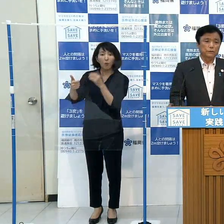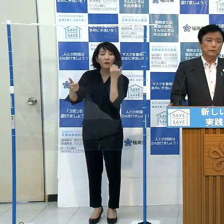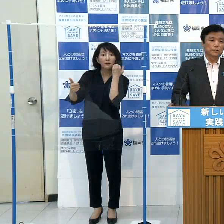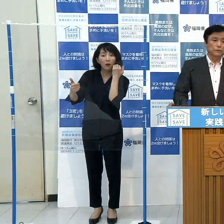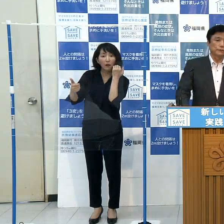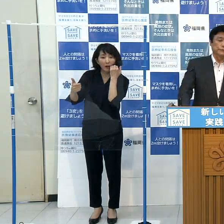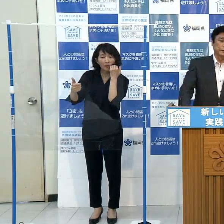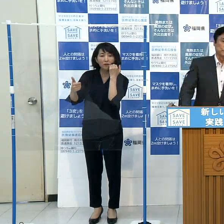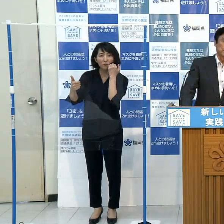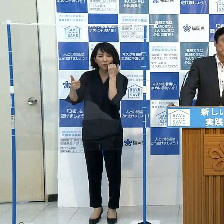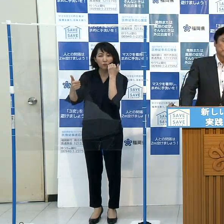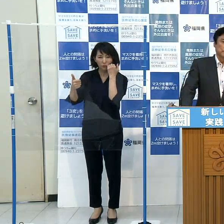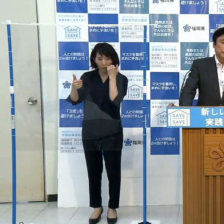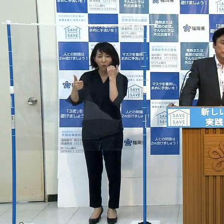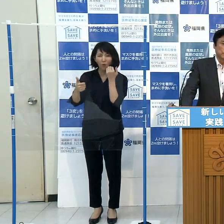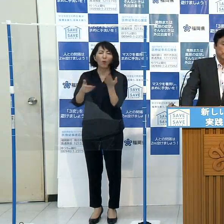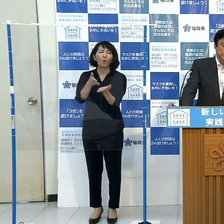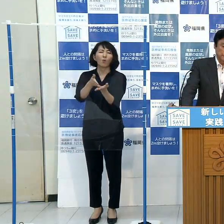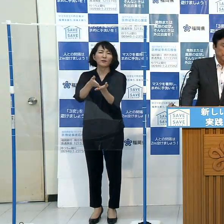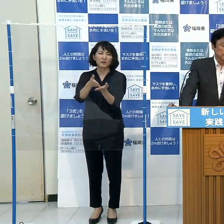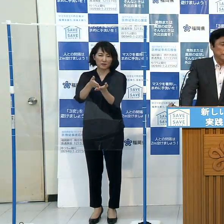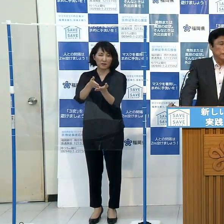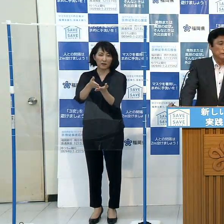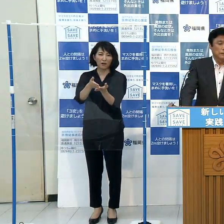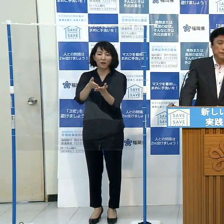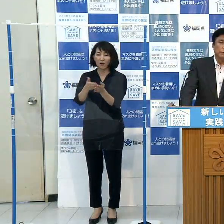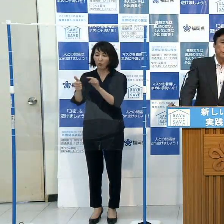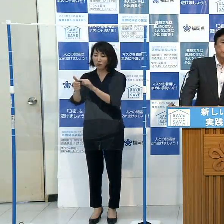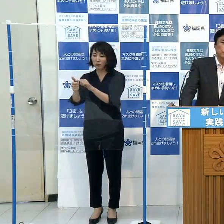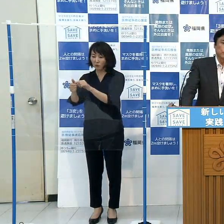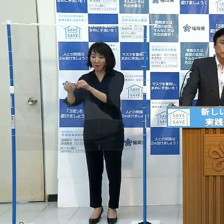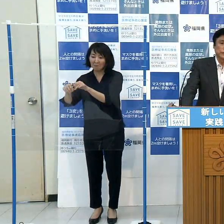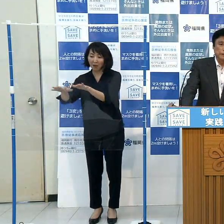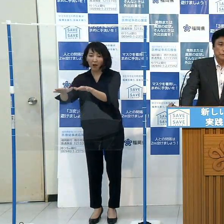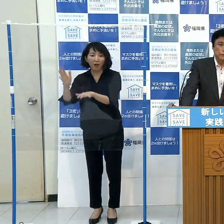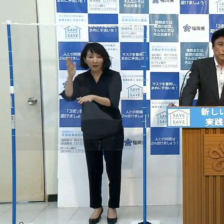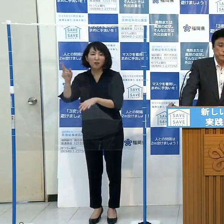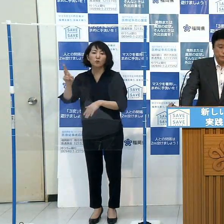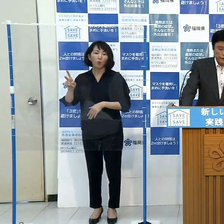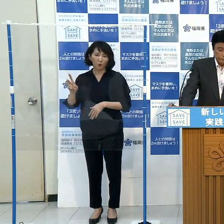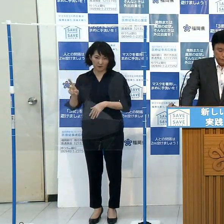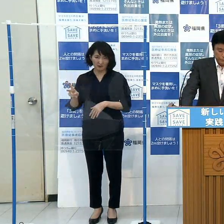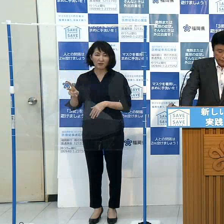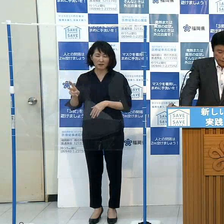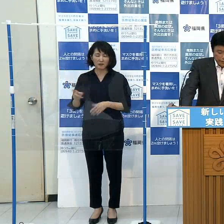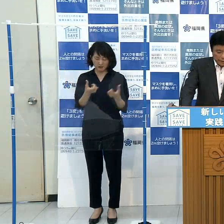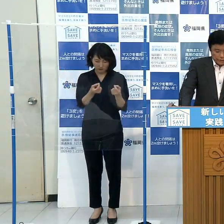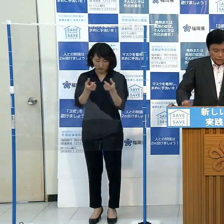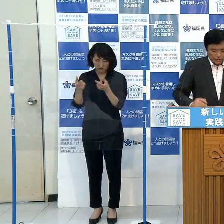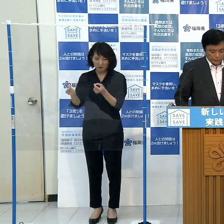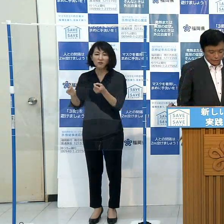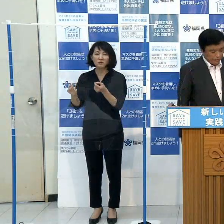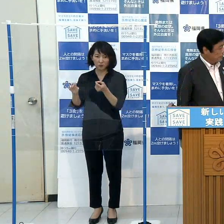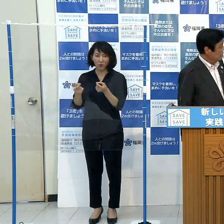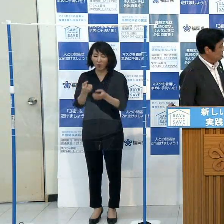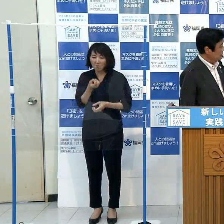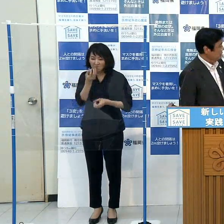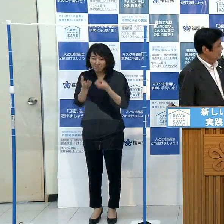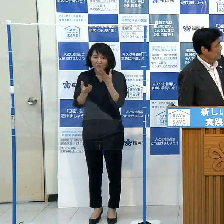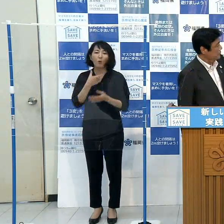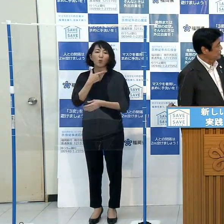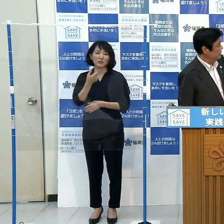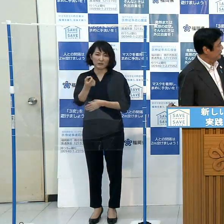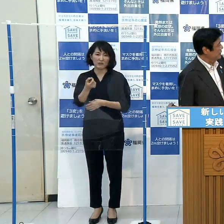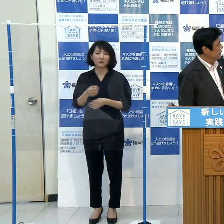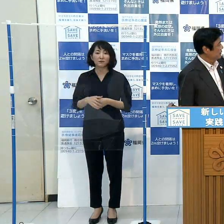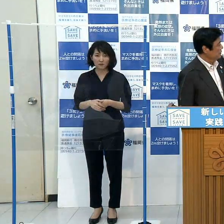感染の広がりを防ぐと場合によってはそれができない場合は店名も公表されるということでありますのでしっかりガイドライン